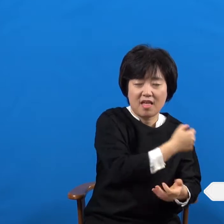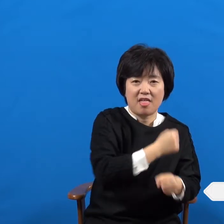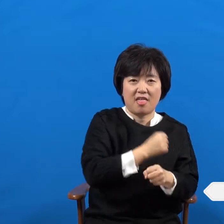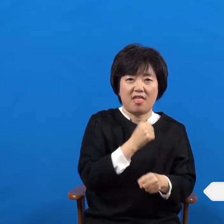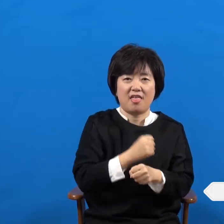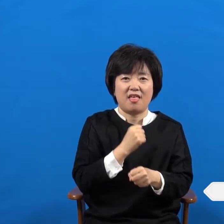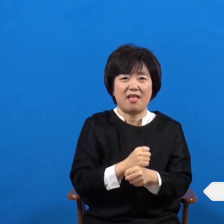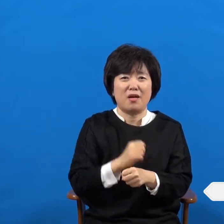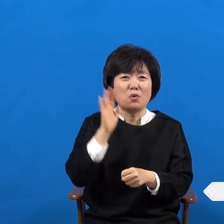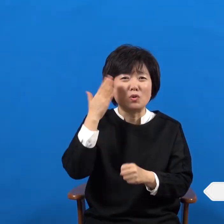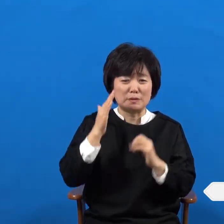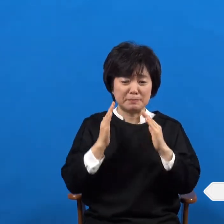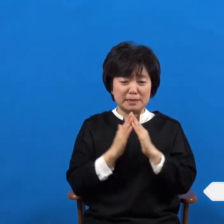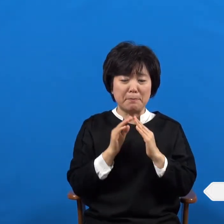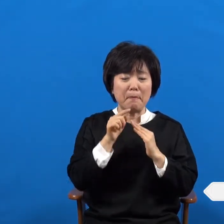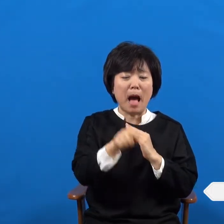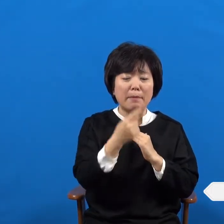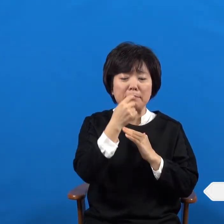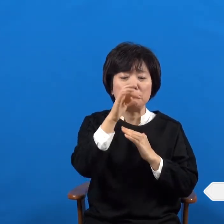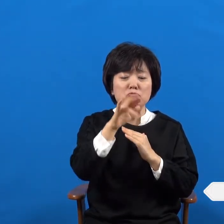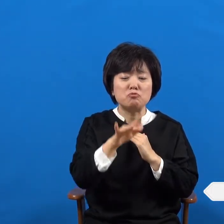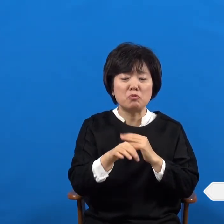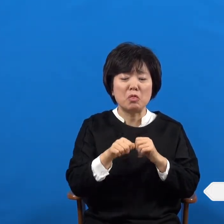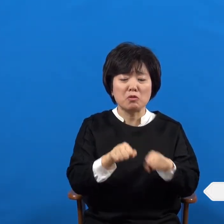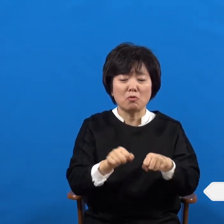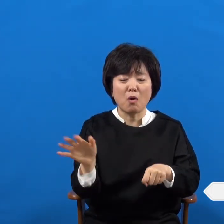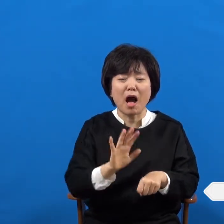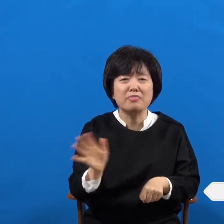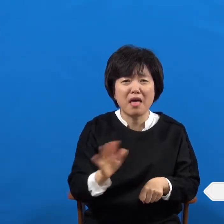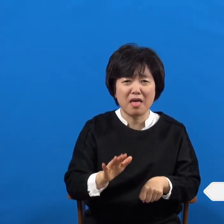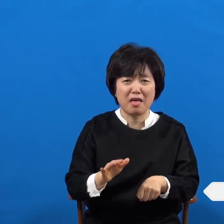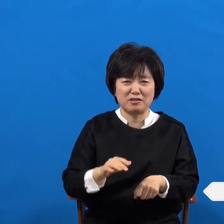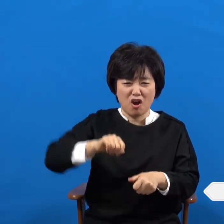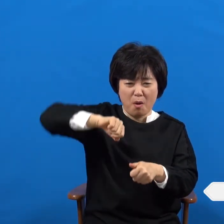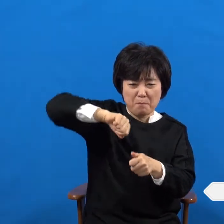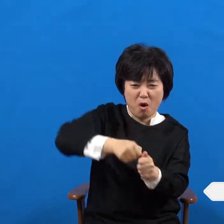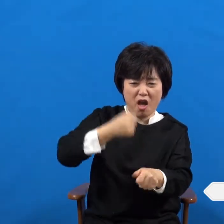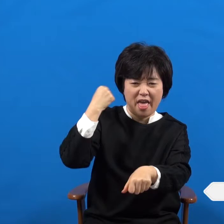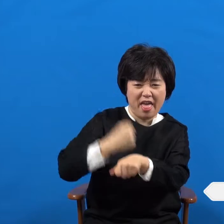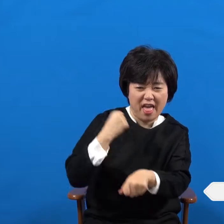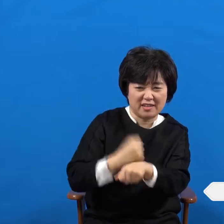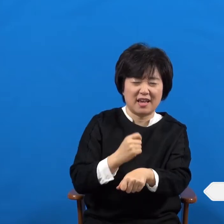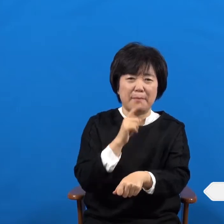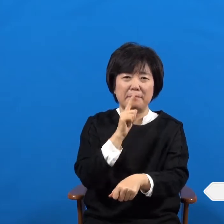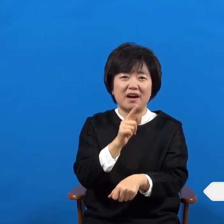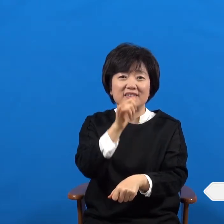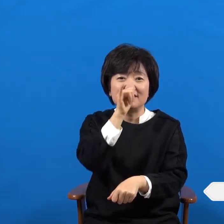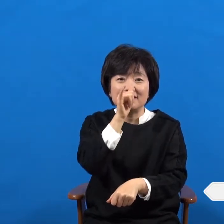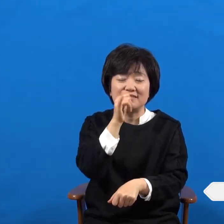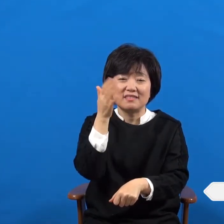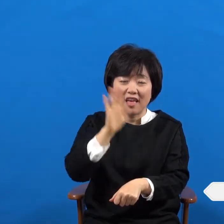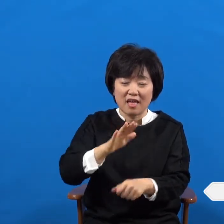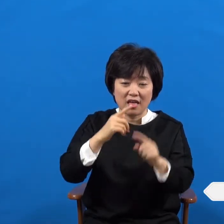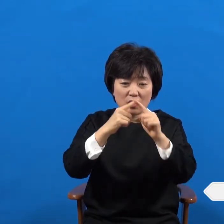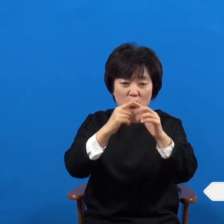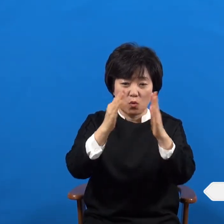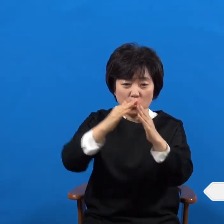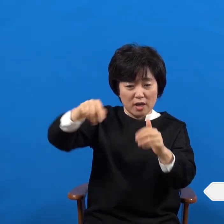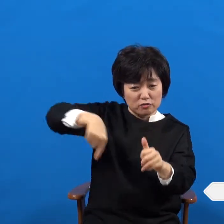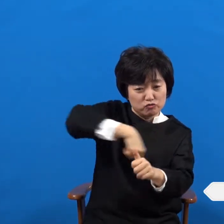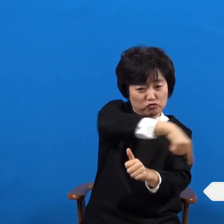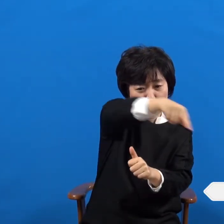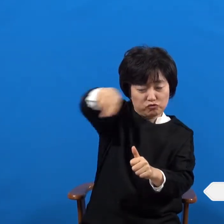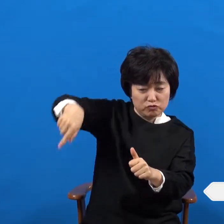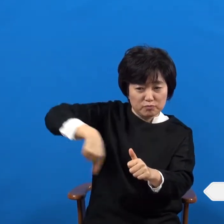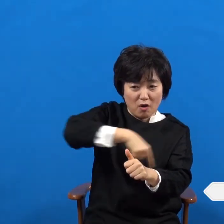부과해야 되느냐 마느냐 하는 논쟁이 있는 이 시대에 교회 주변에, 교회 때문에 좀